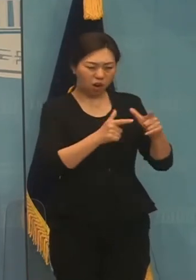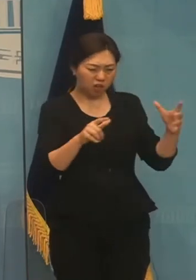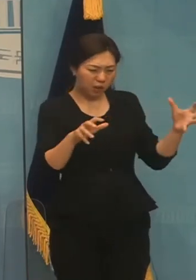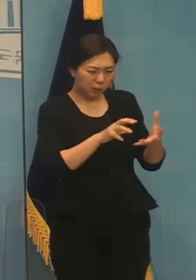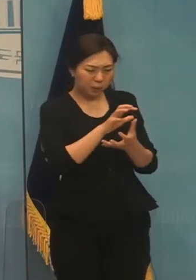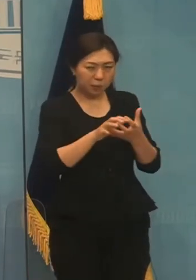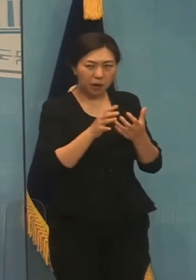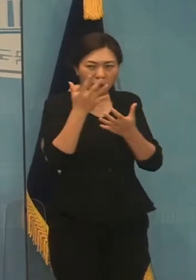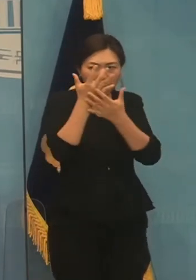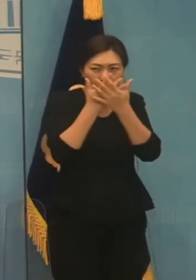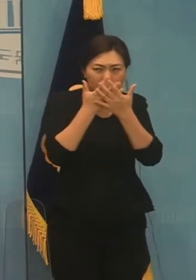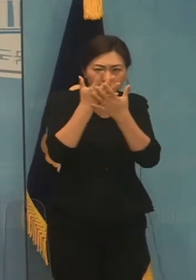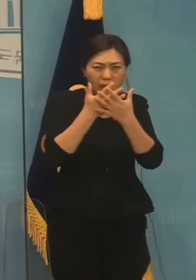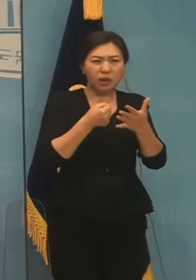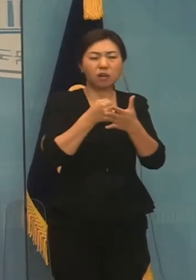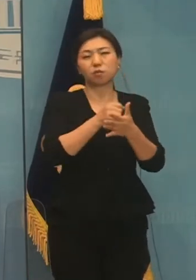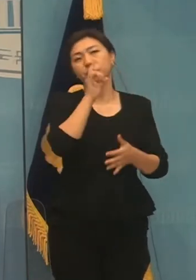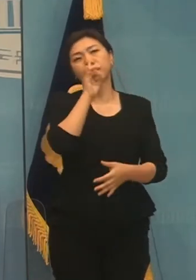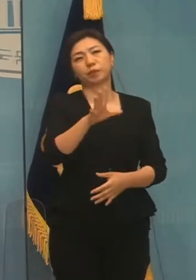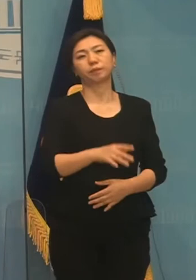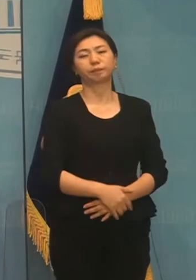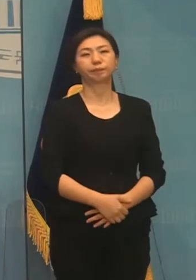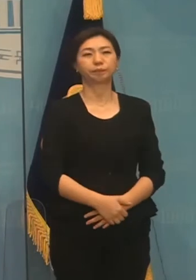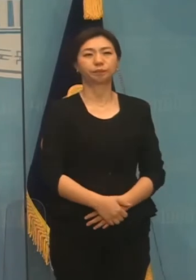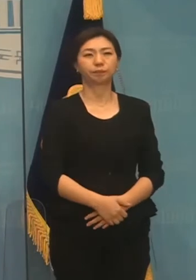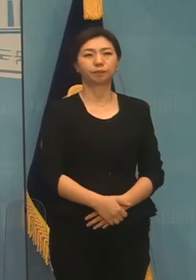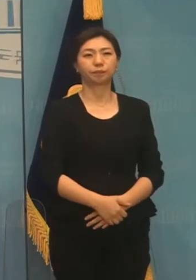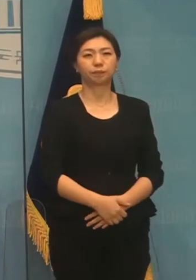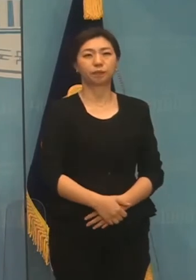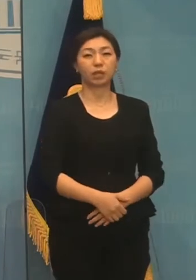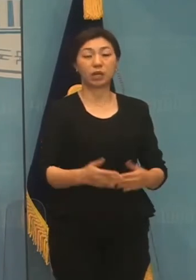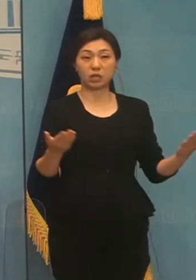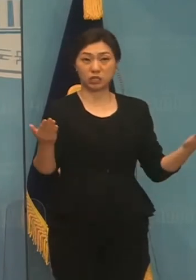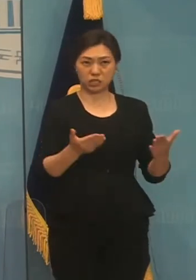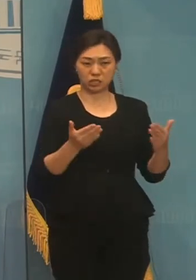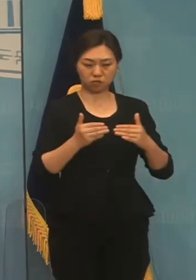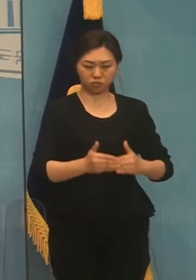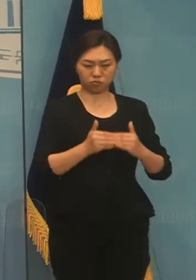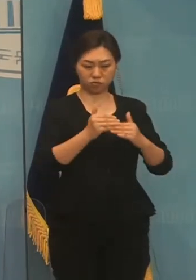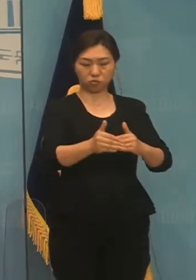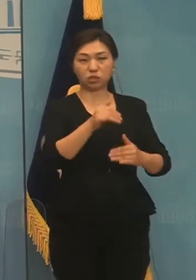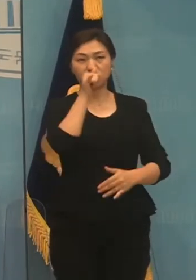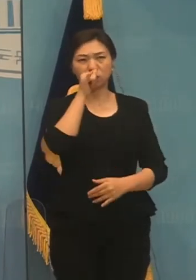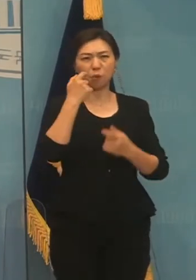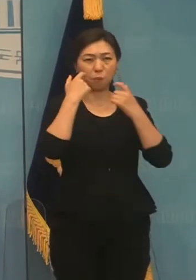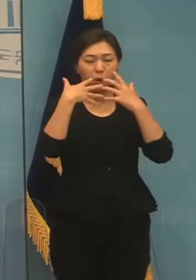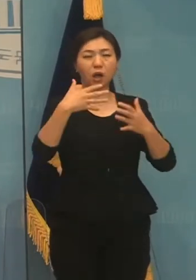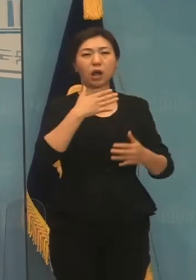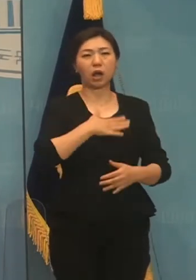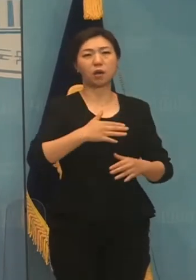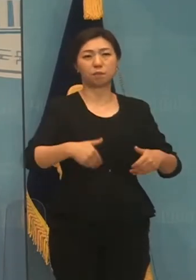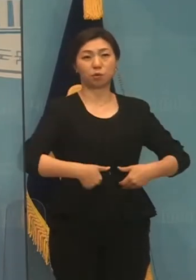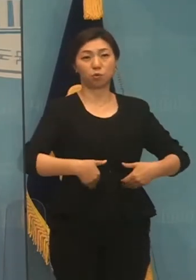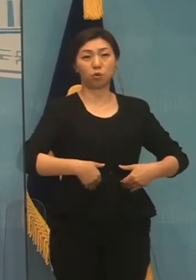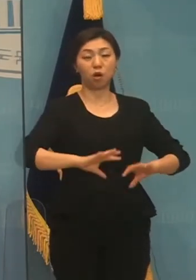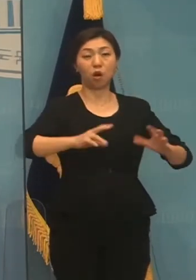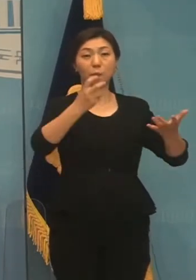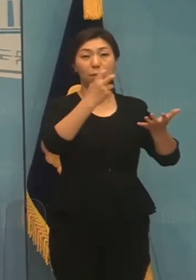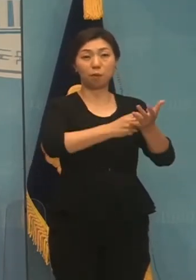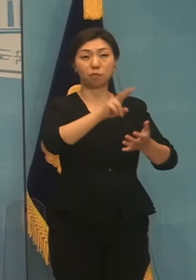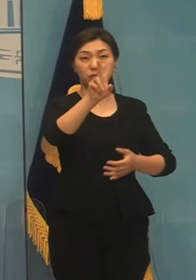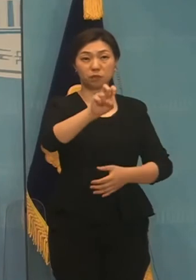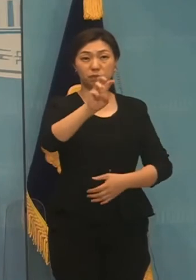문제가 아니라는 것을 다시 한번 분명히 밝혀줍니다. 이 일의 순서를 지켜주십시오. 헌법 23조에 규정된